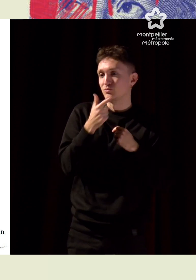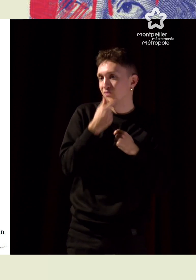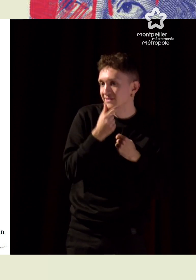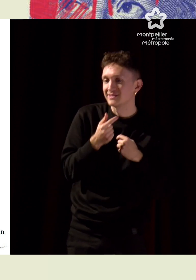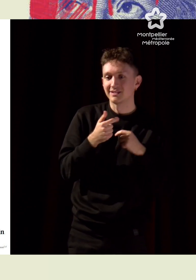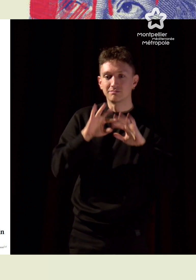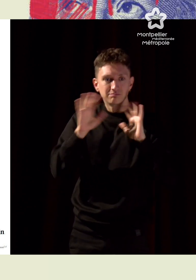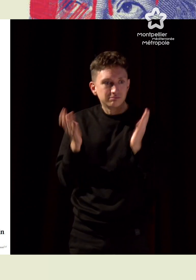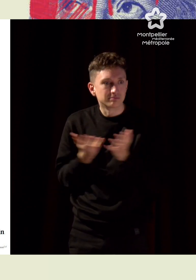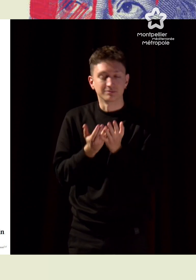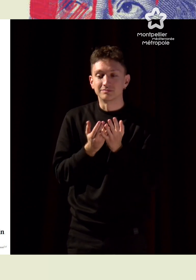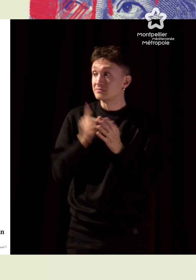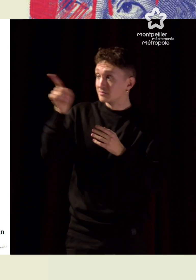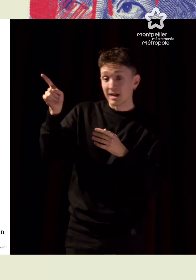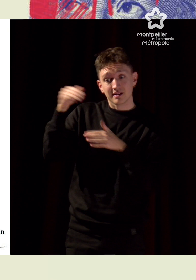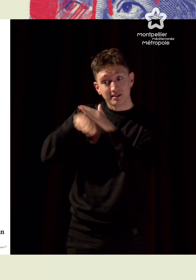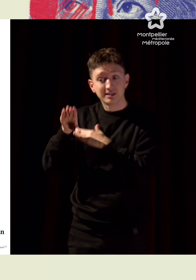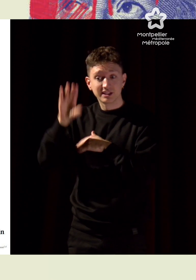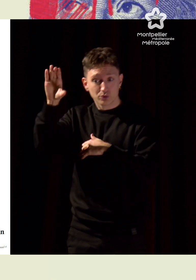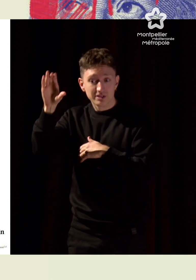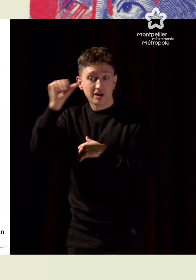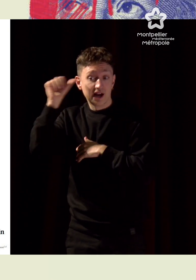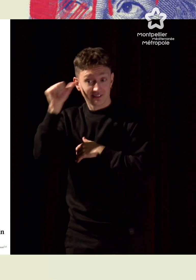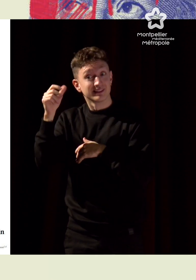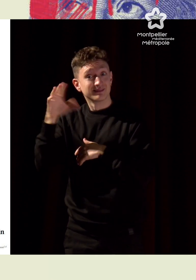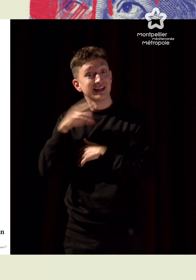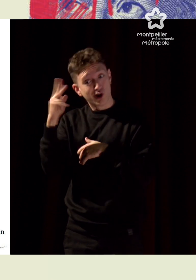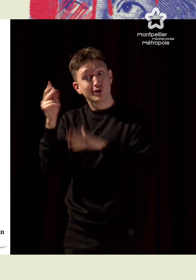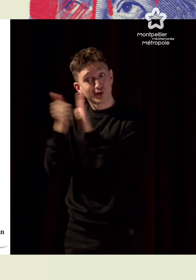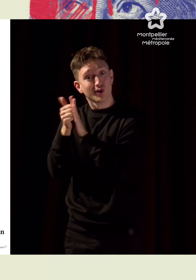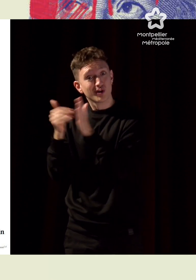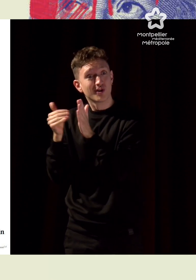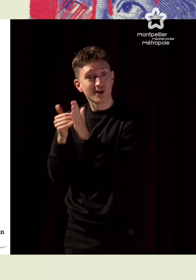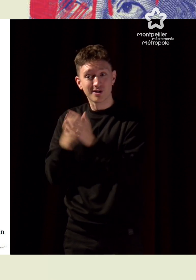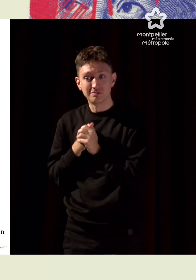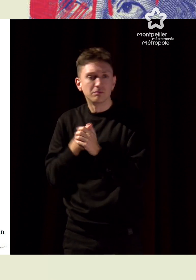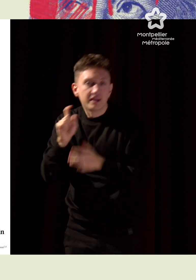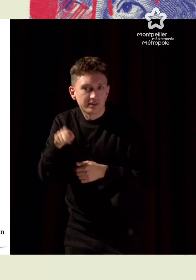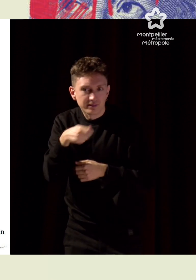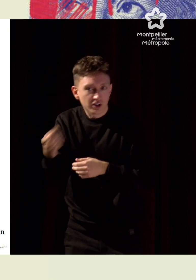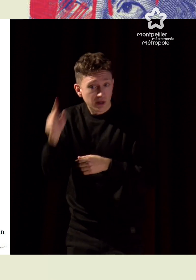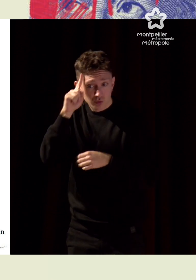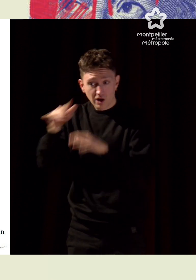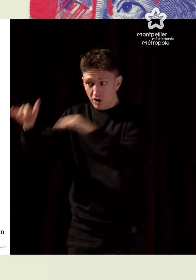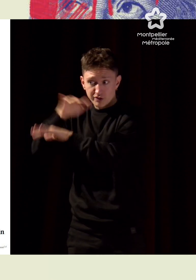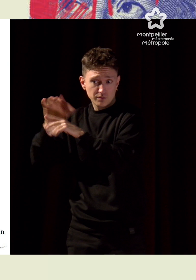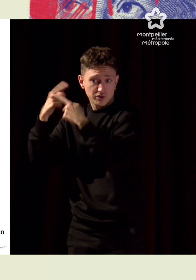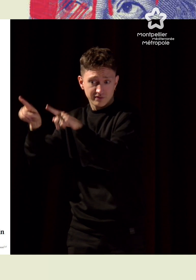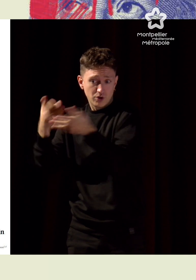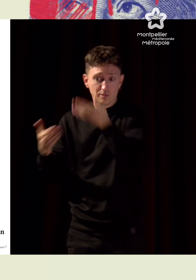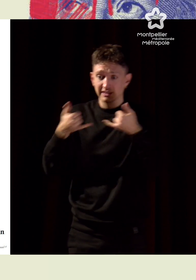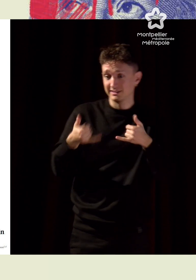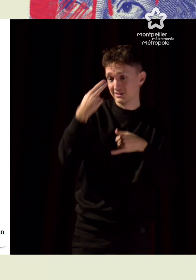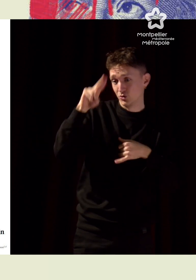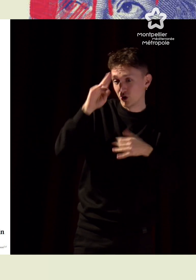c'est d'autres fonctions qui ont été sélectionnées. C'est normal, hein, c'est un environnement légèrement différent,